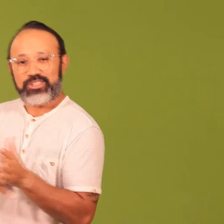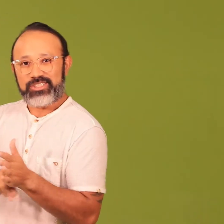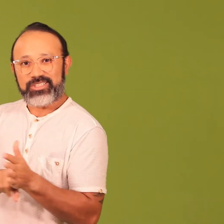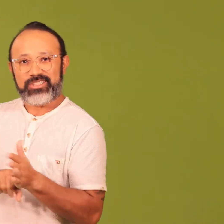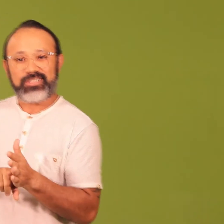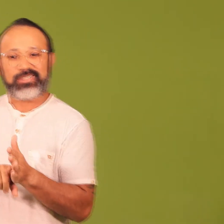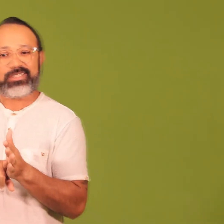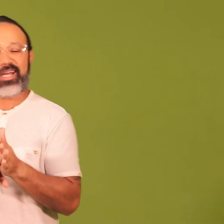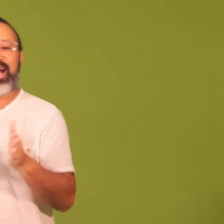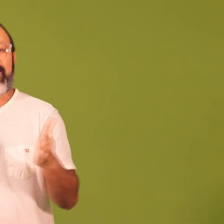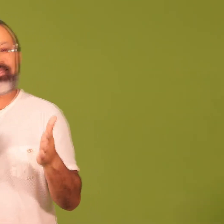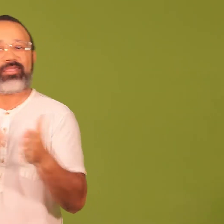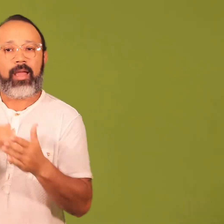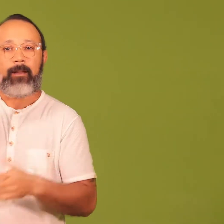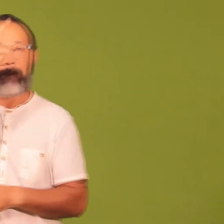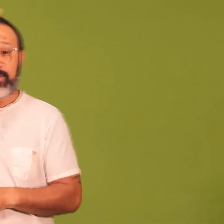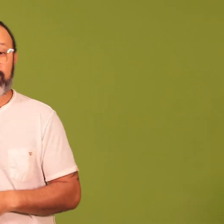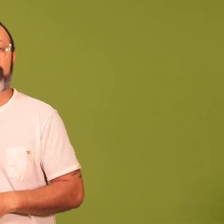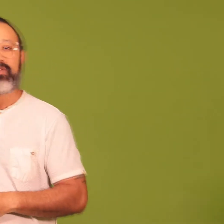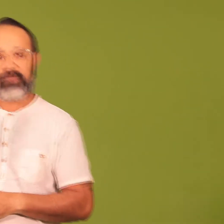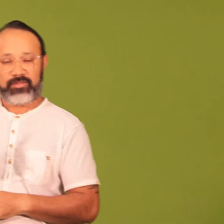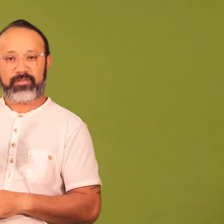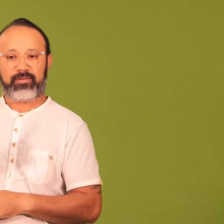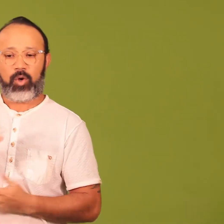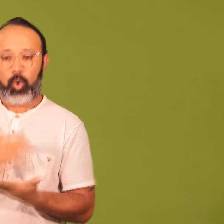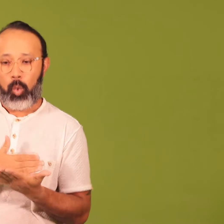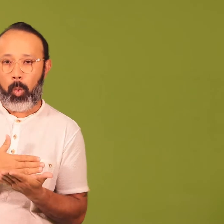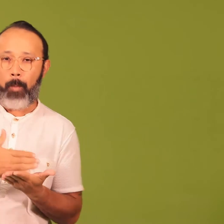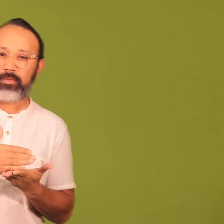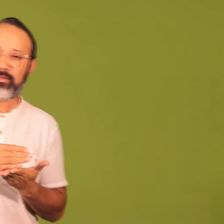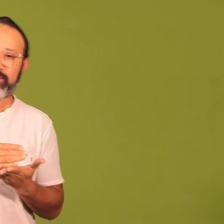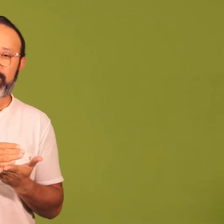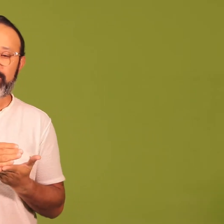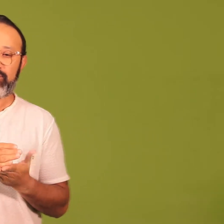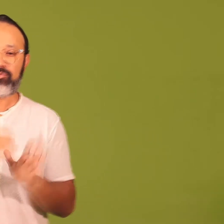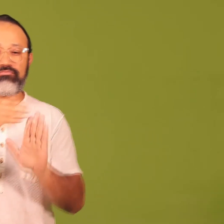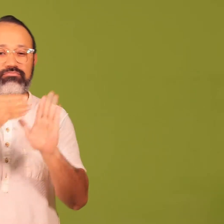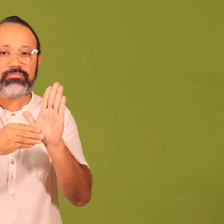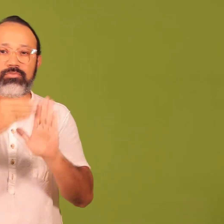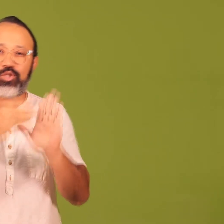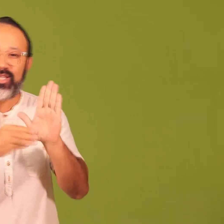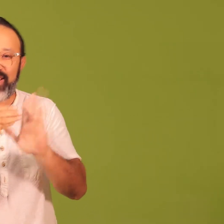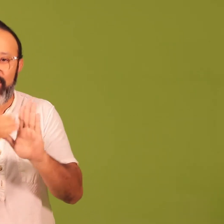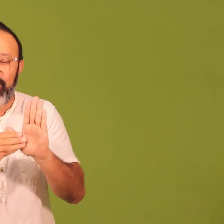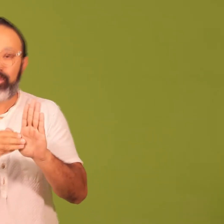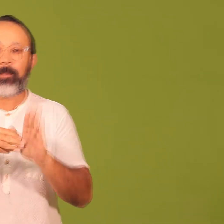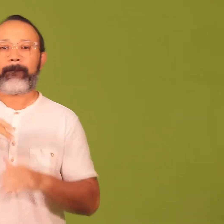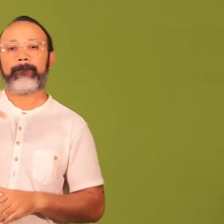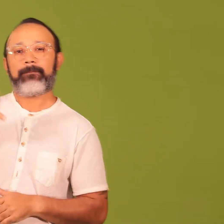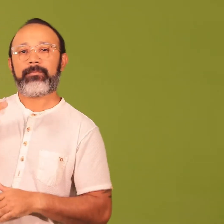Olá Manassés sinaliza em Libras o término da informação de apresentada